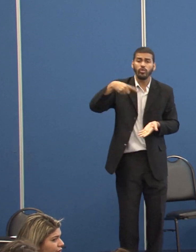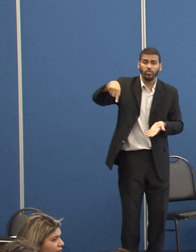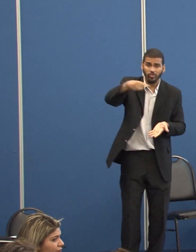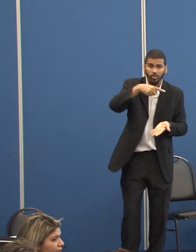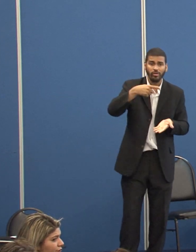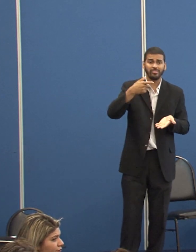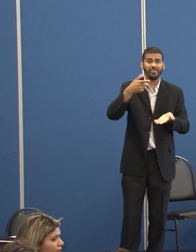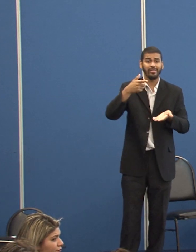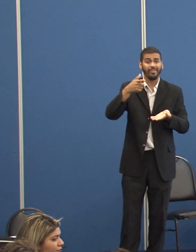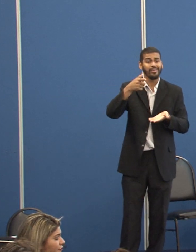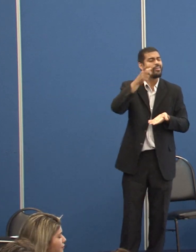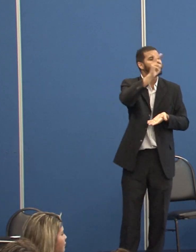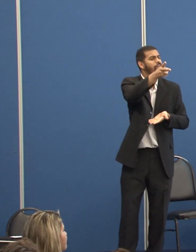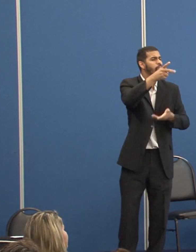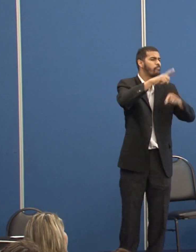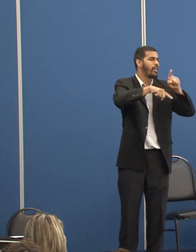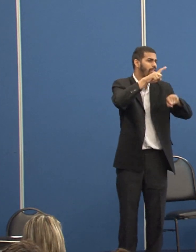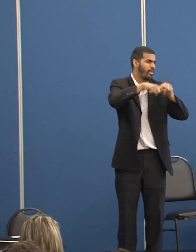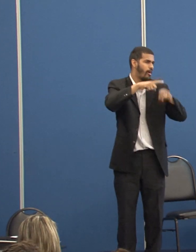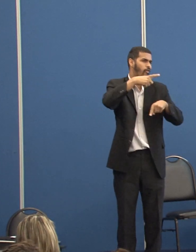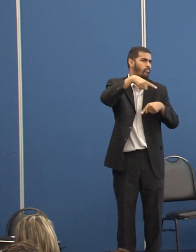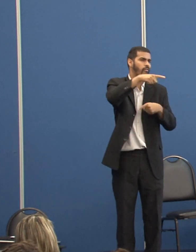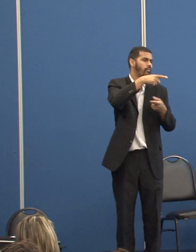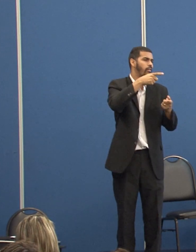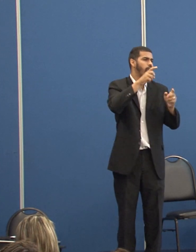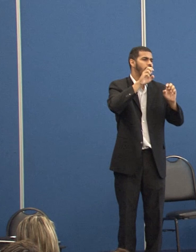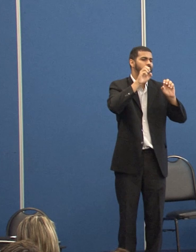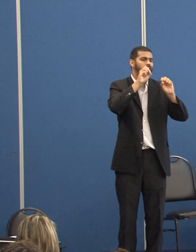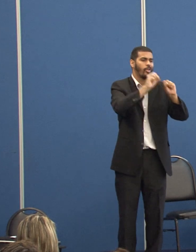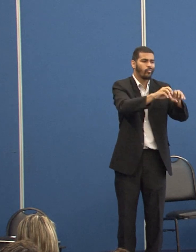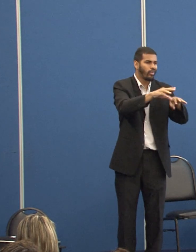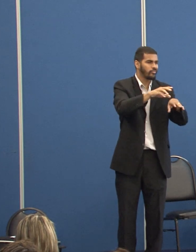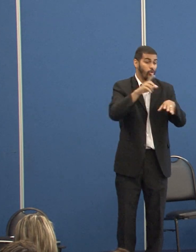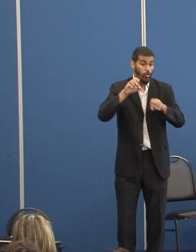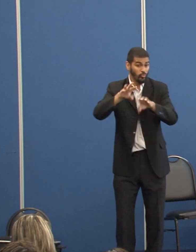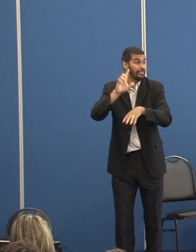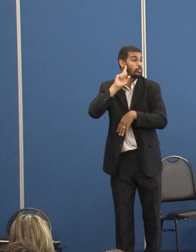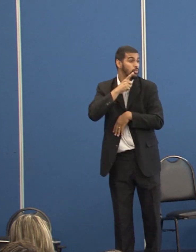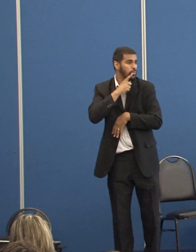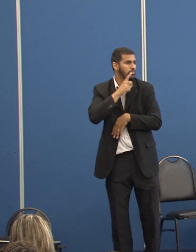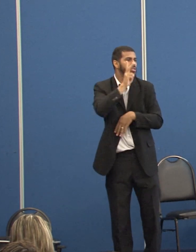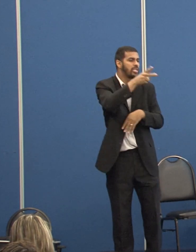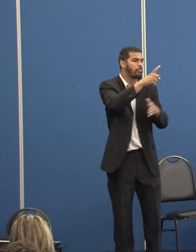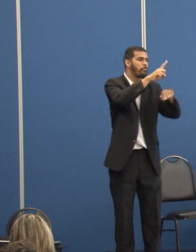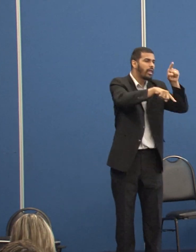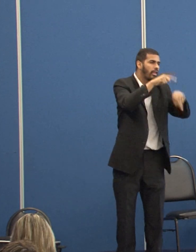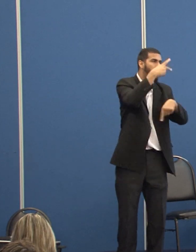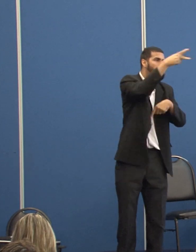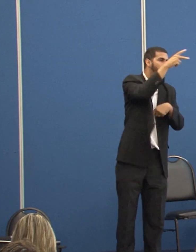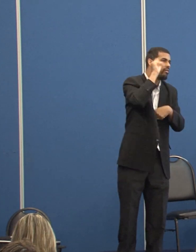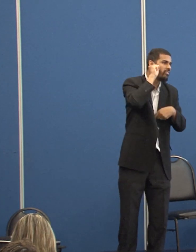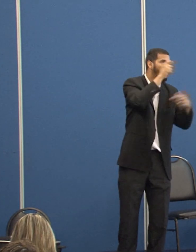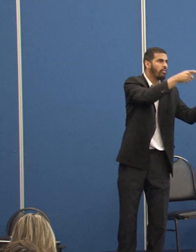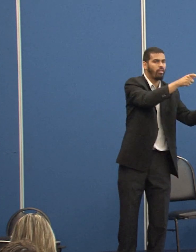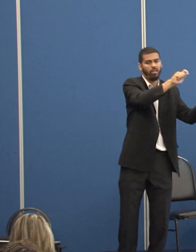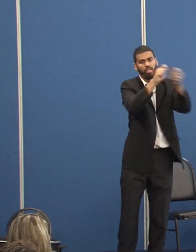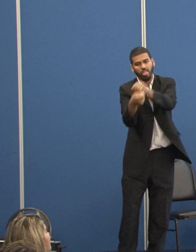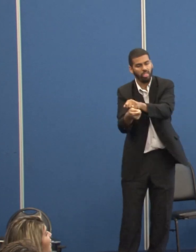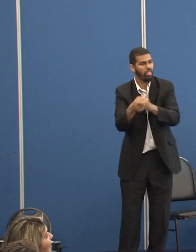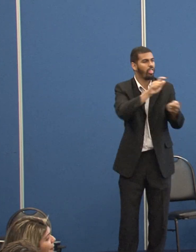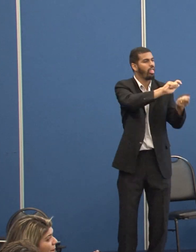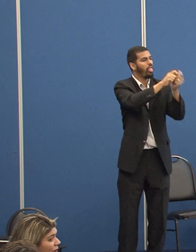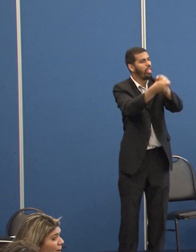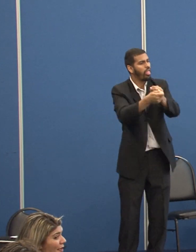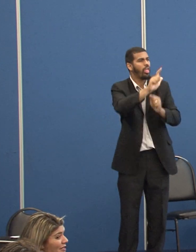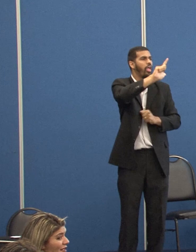são versados, pensados na educação de ouvintes, porque pensa na primazia da L1 como